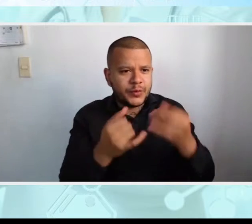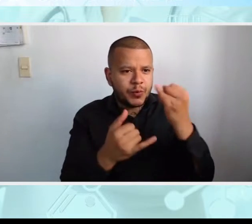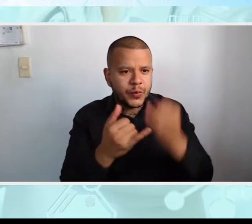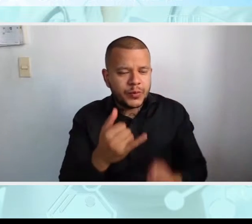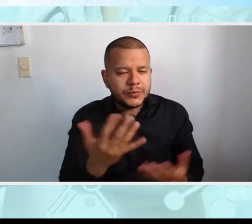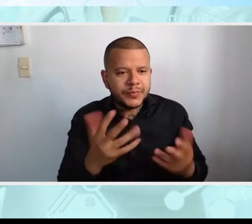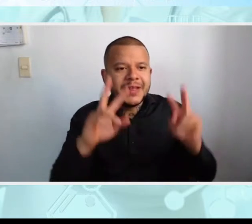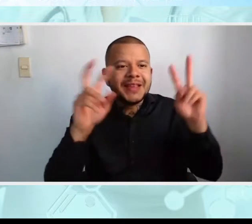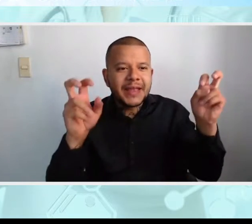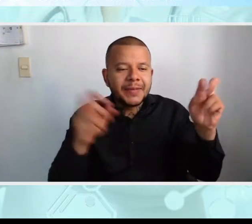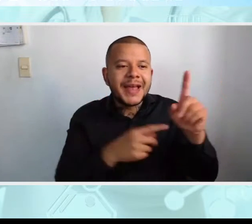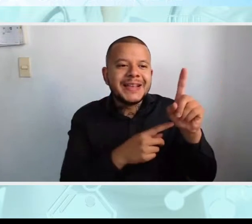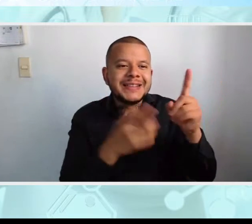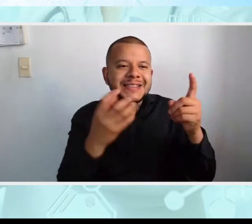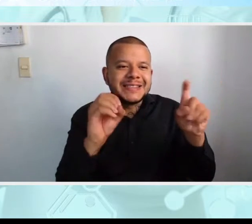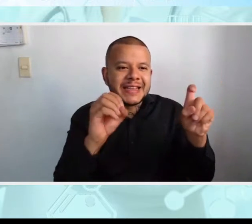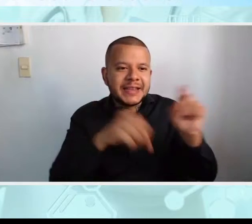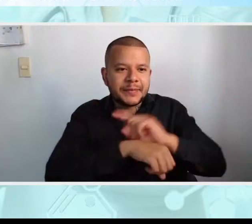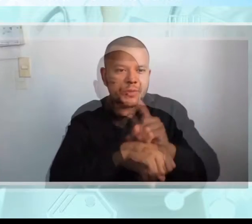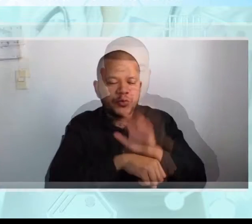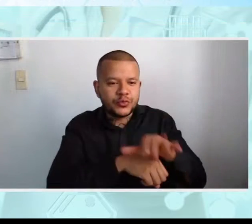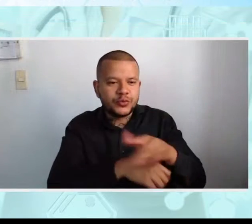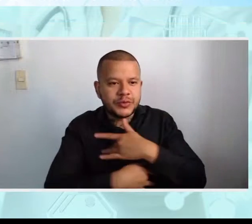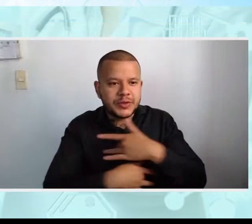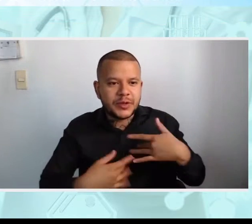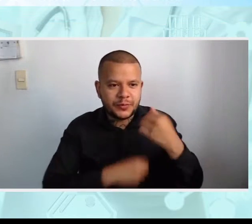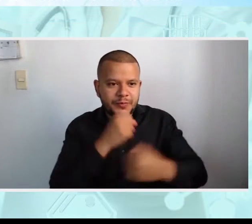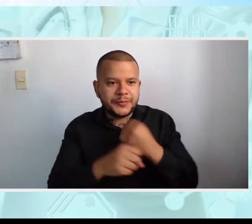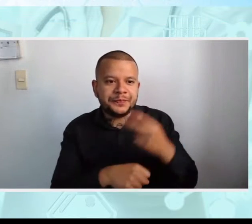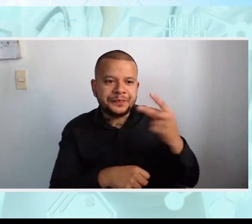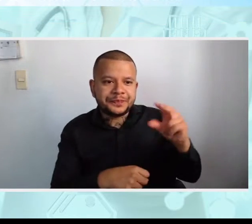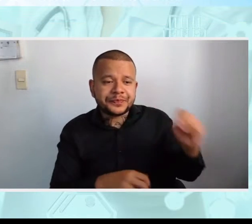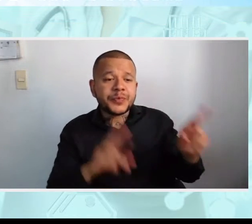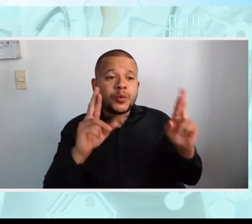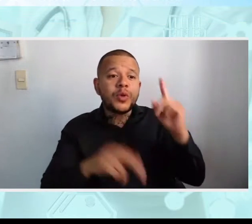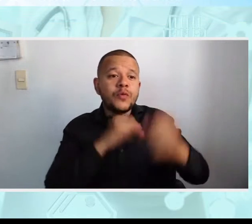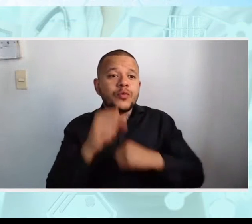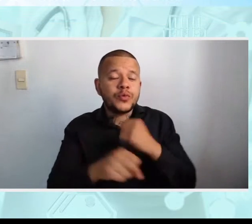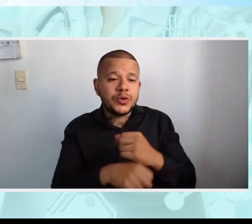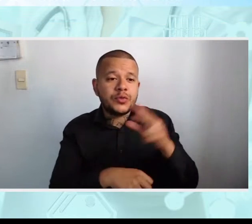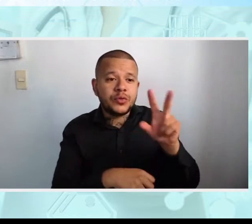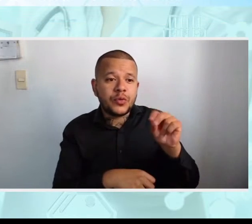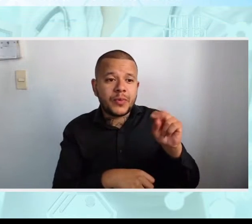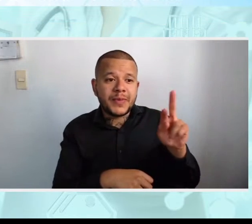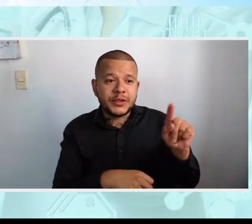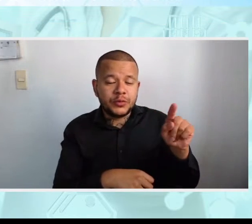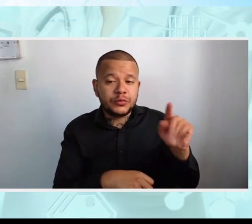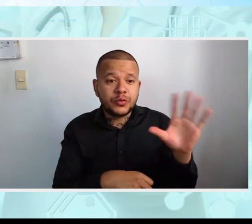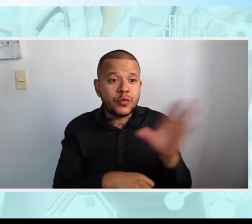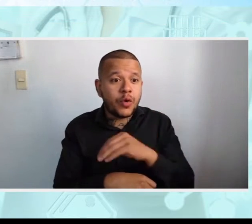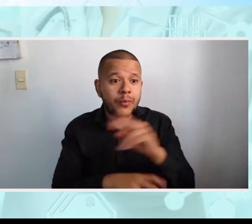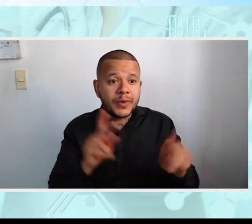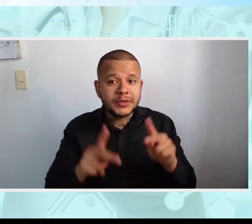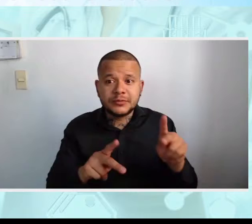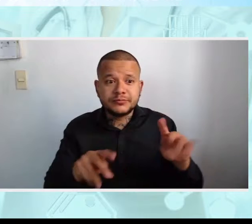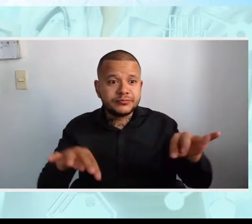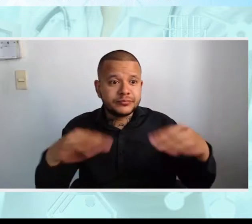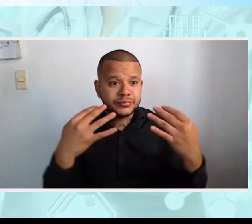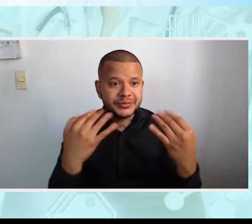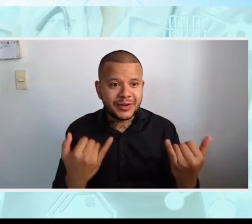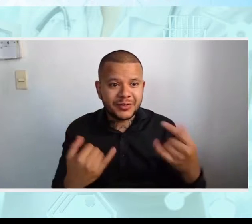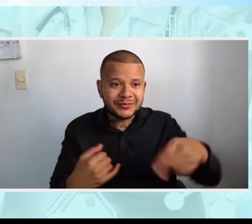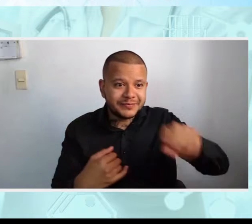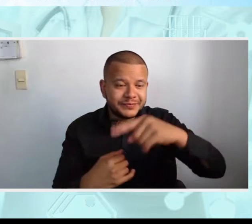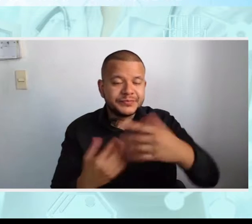los 60 Minutos de la Salud 2020, esperando que el 2021 para todos nosotros, para todas las personas que nos están escuchando por nuestro